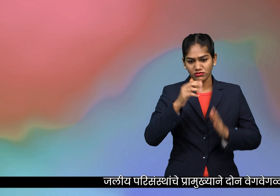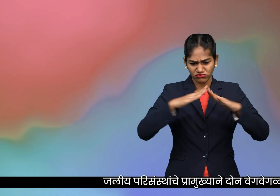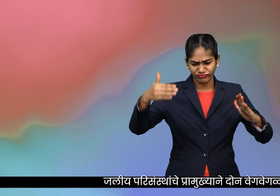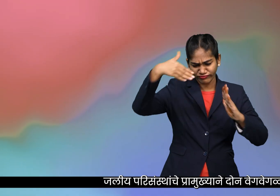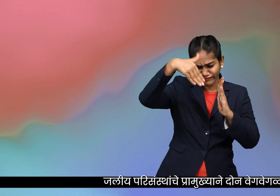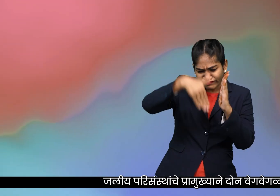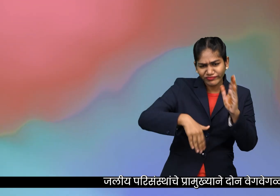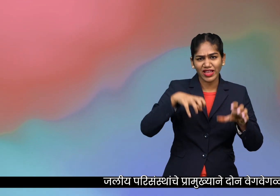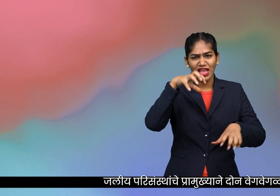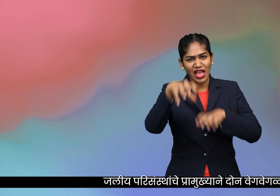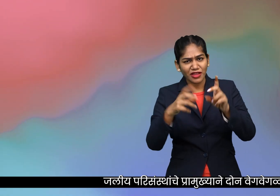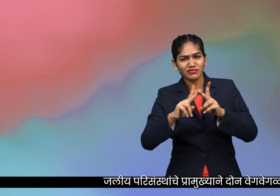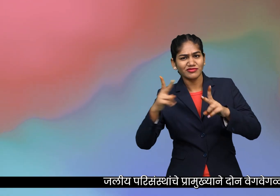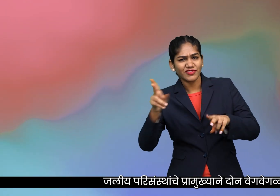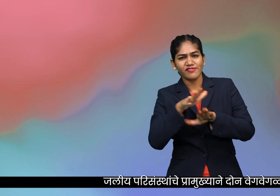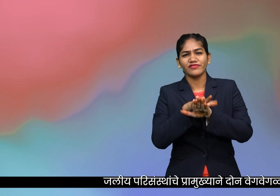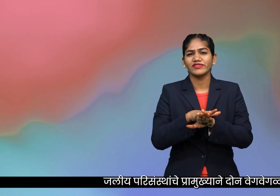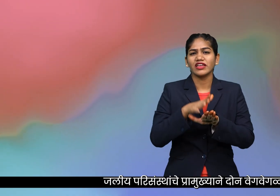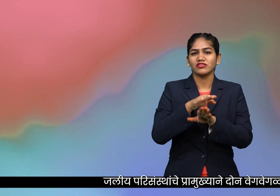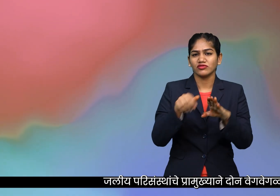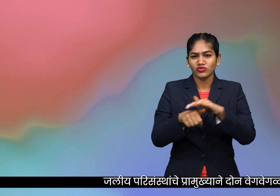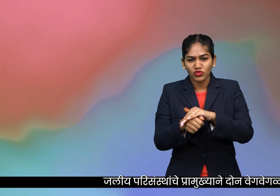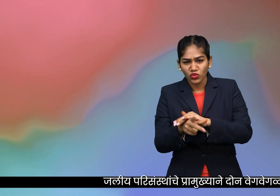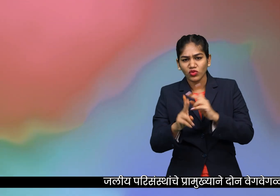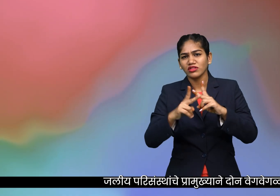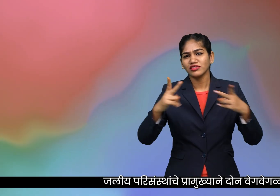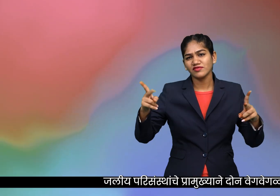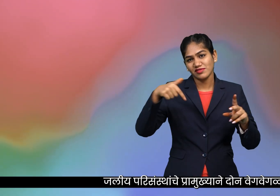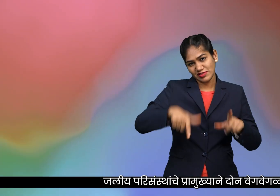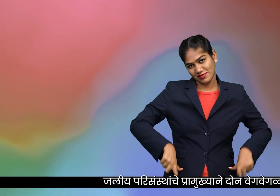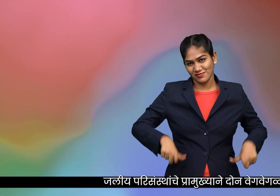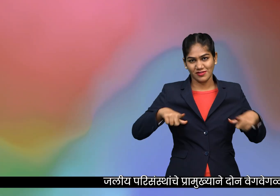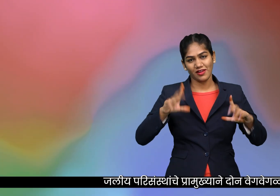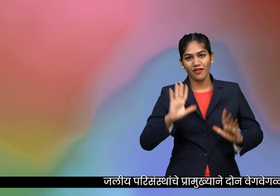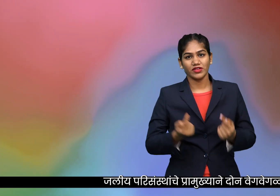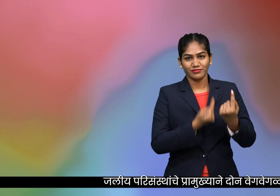जलीय परिस्थितीयांचे प्रामुख्याने दोन वेगवेगळ्या